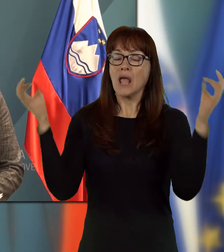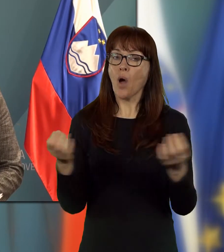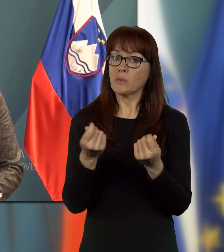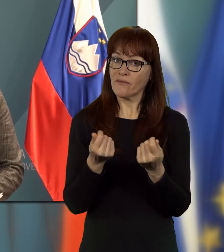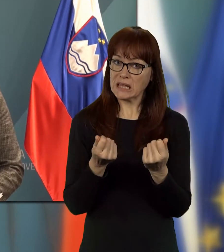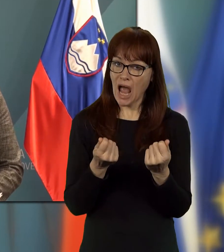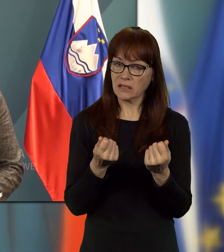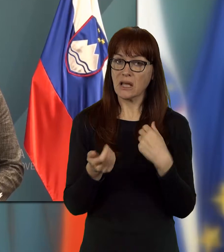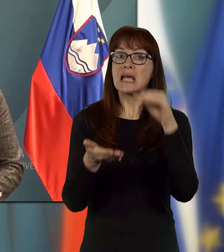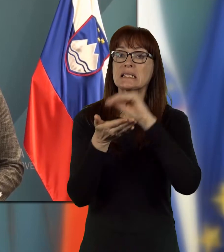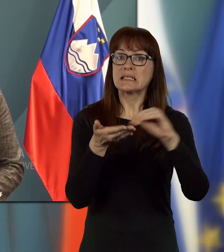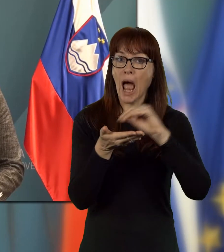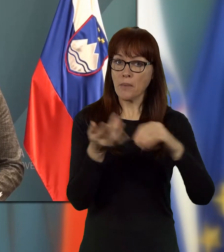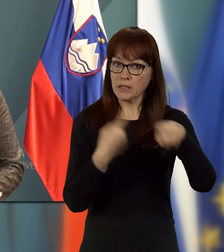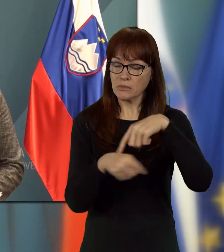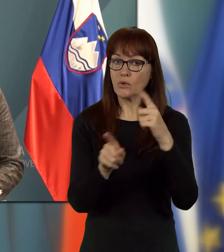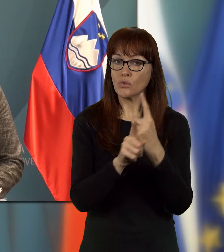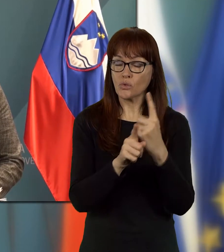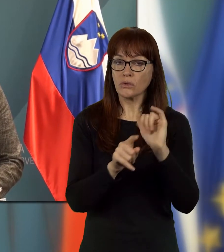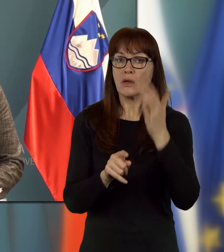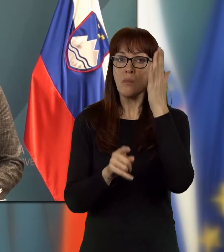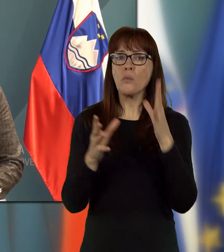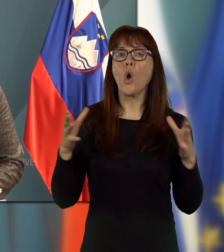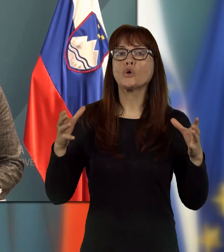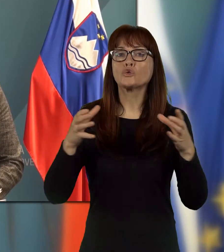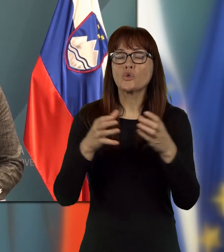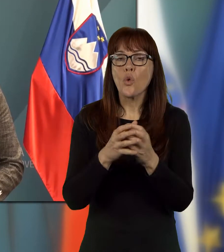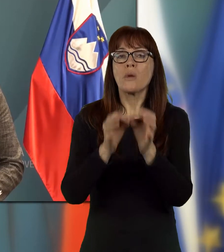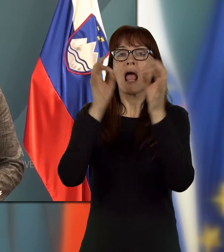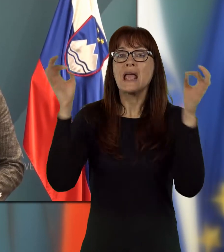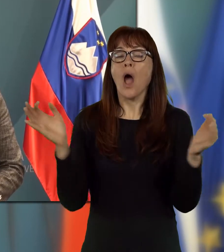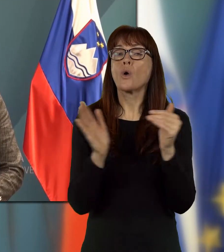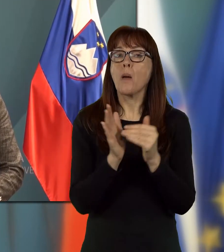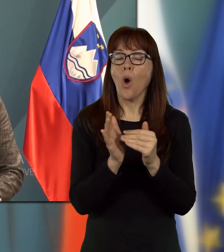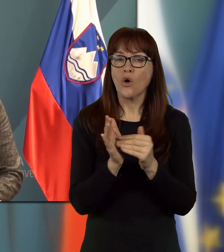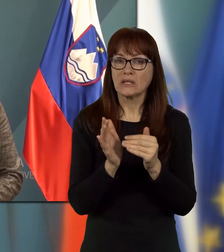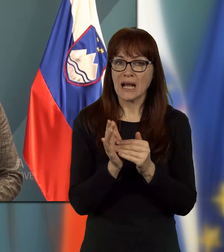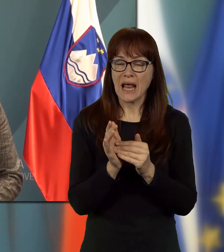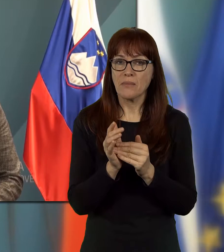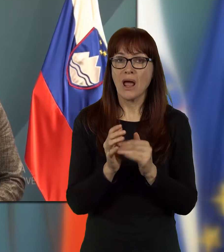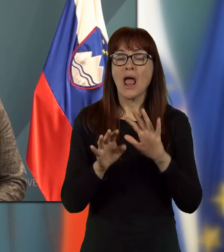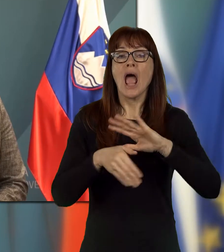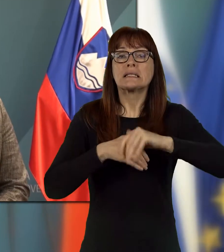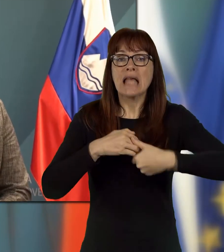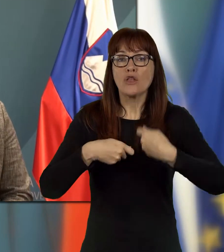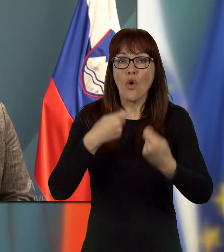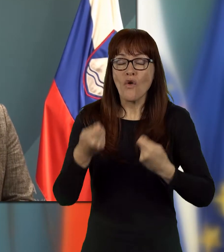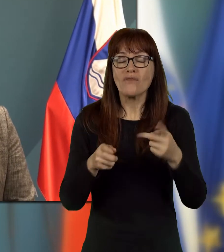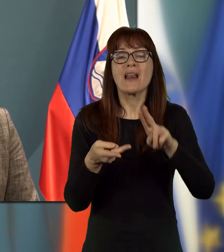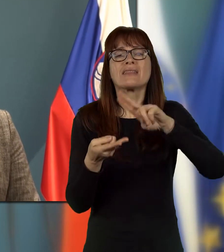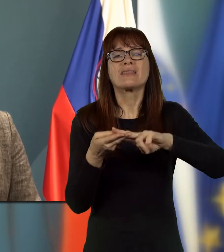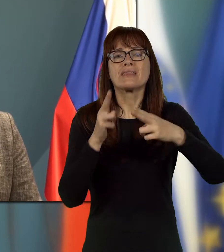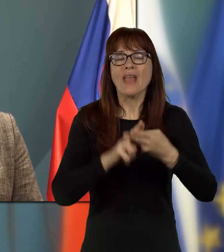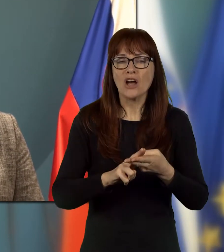javnimi financami. Zapisali smo si, da bomo skupne javne potrebe zadovoljevali